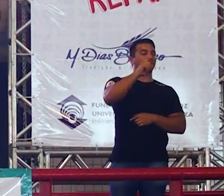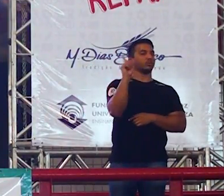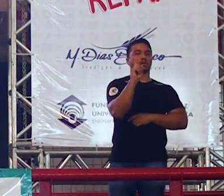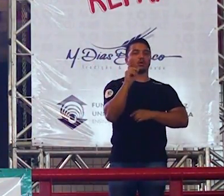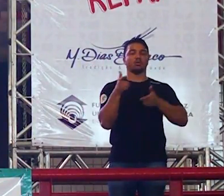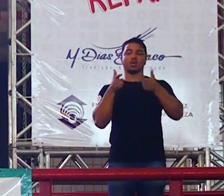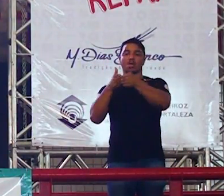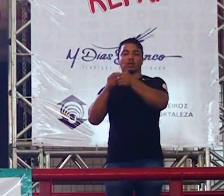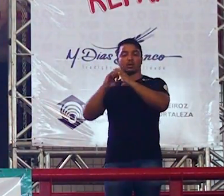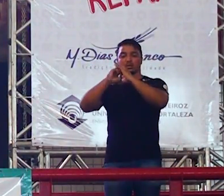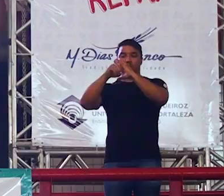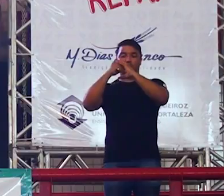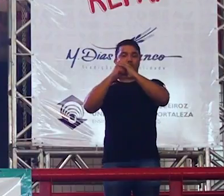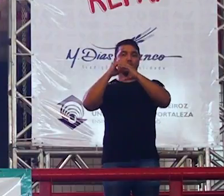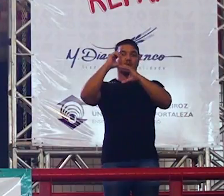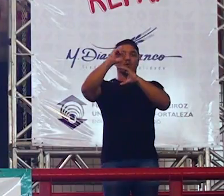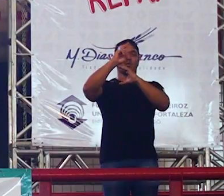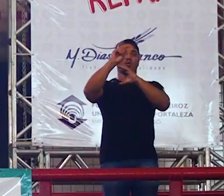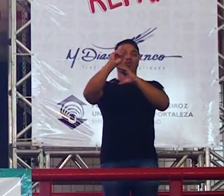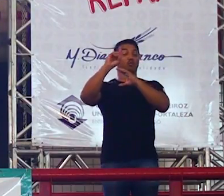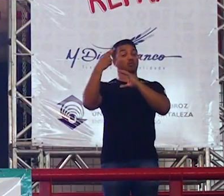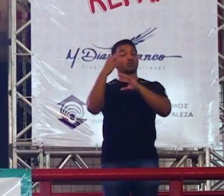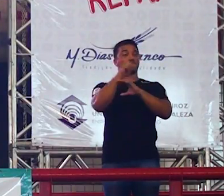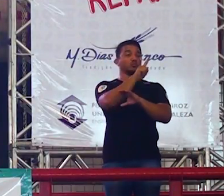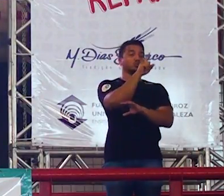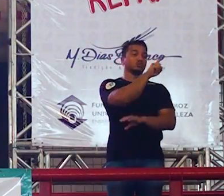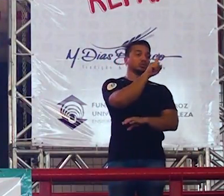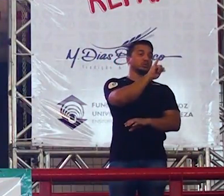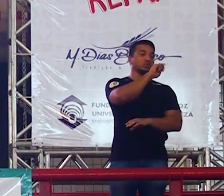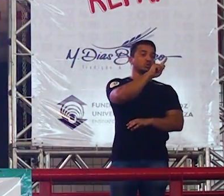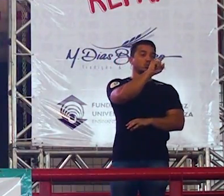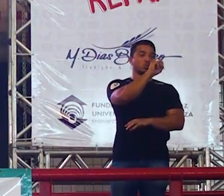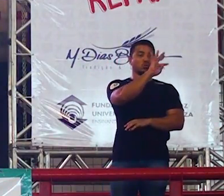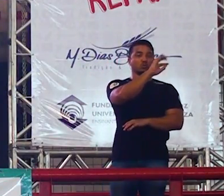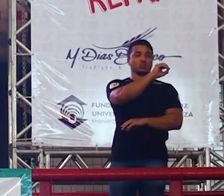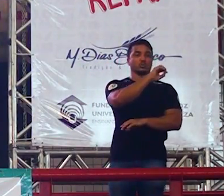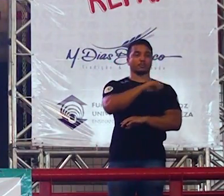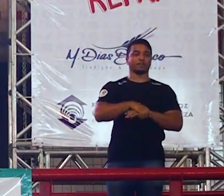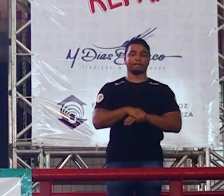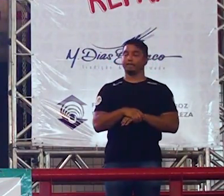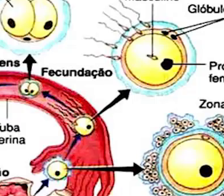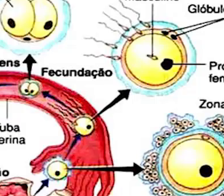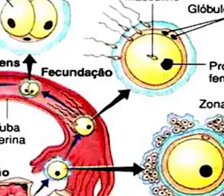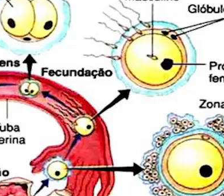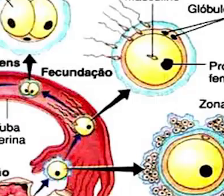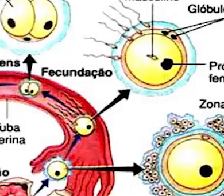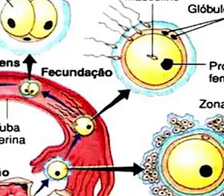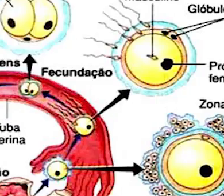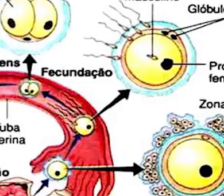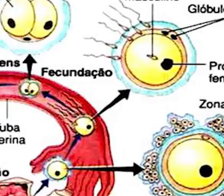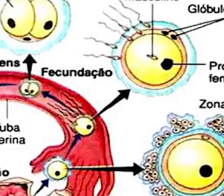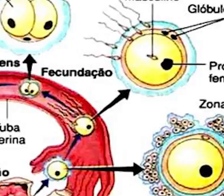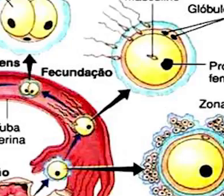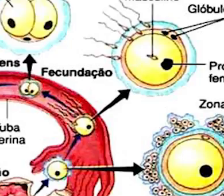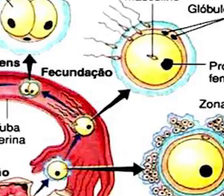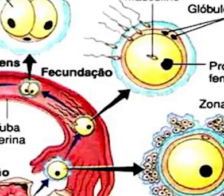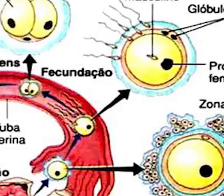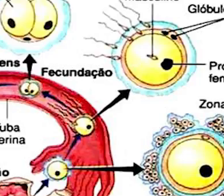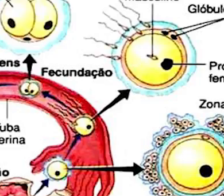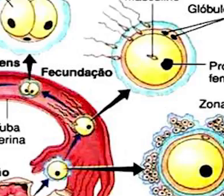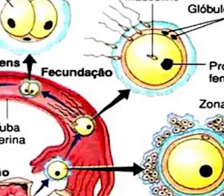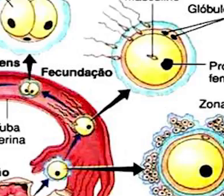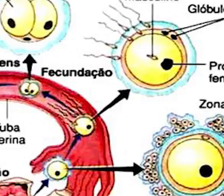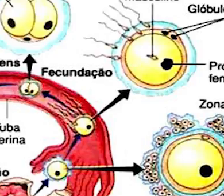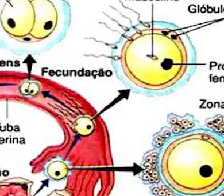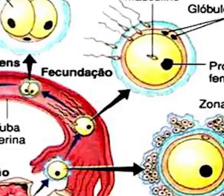quê? Célula ovo ou zigoto. Aqui só para a gente reforçar essa estrutura que se